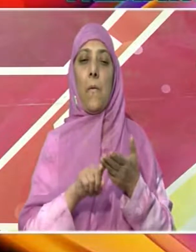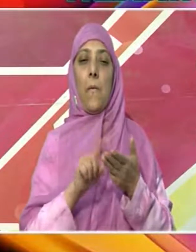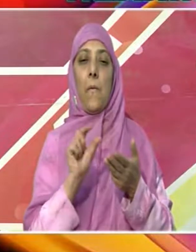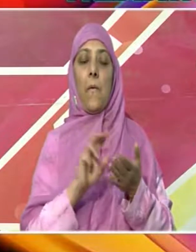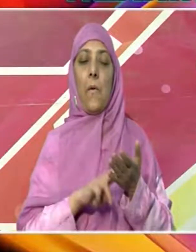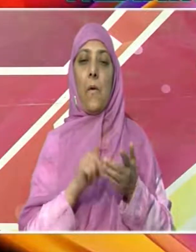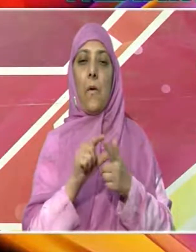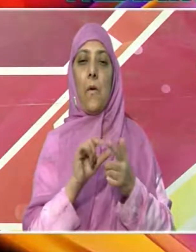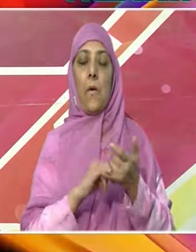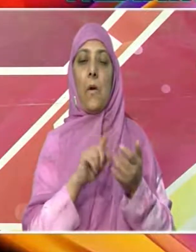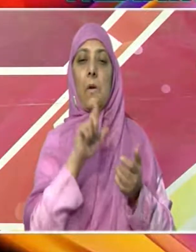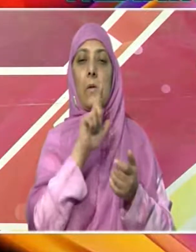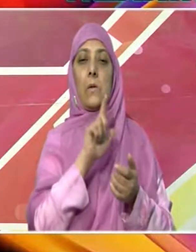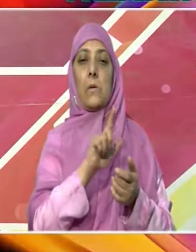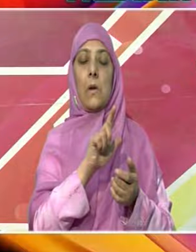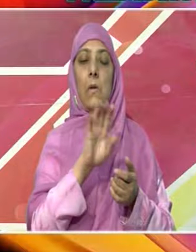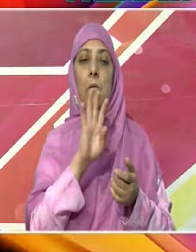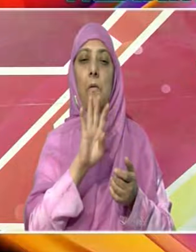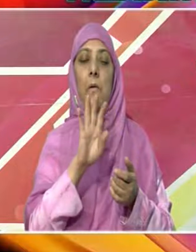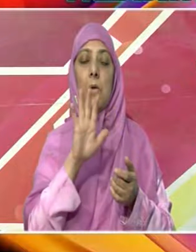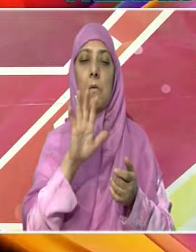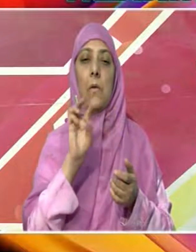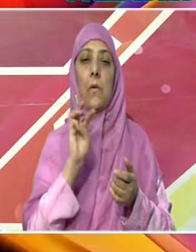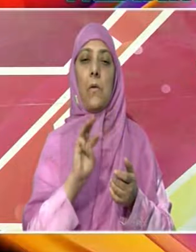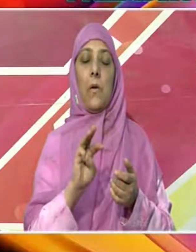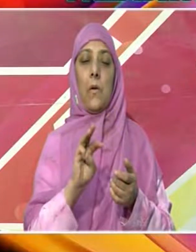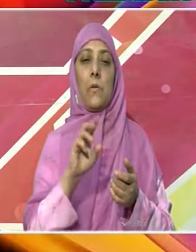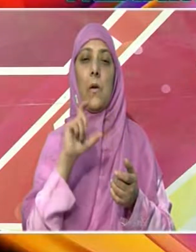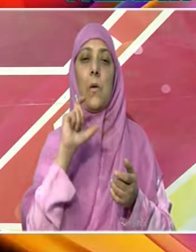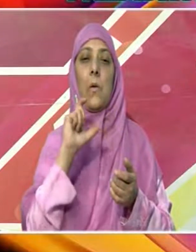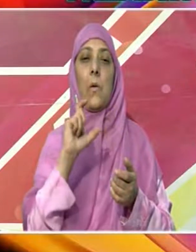7 लाख 45 हजार करोड़